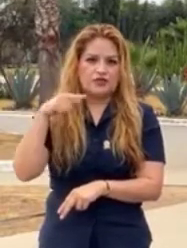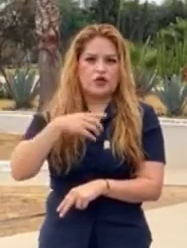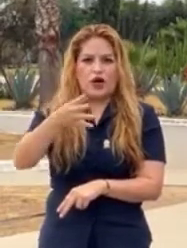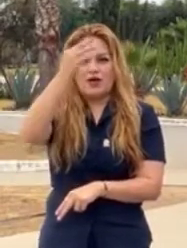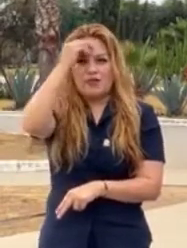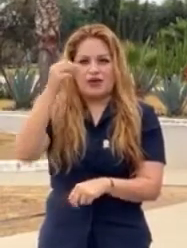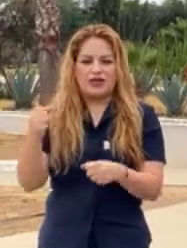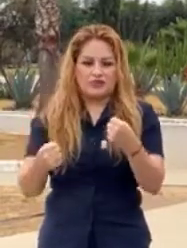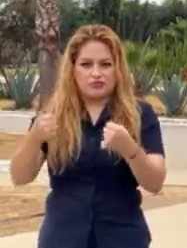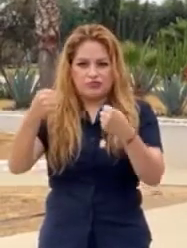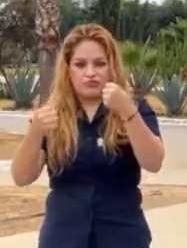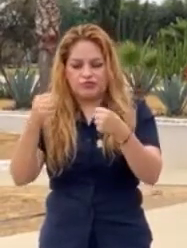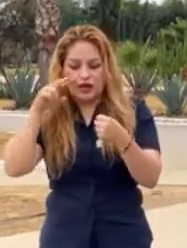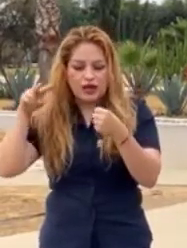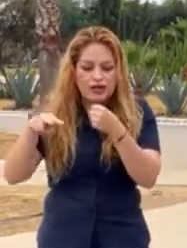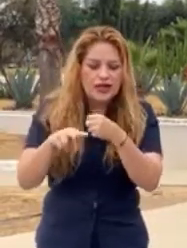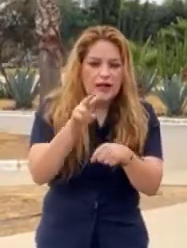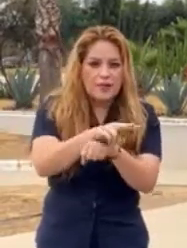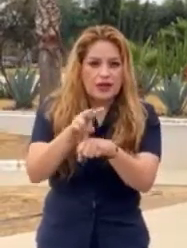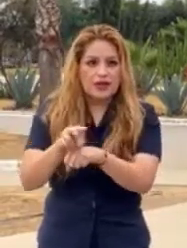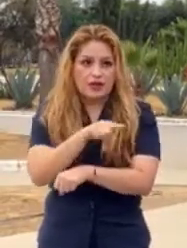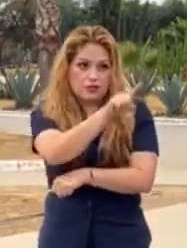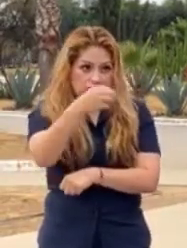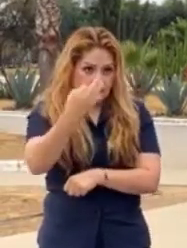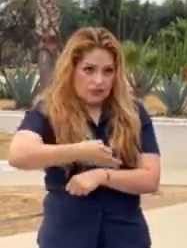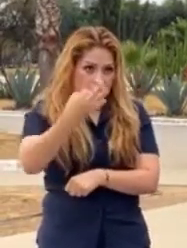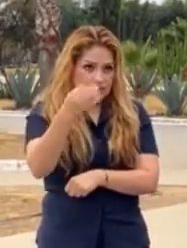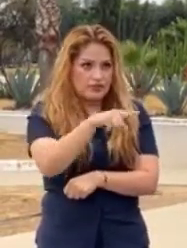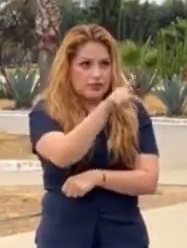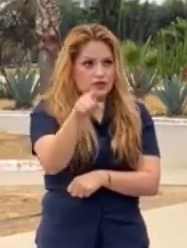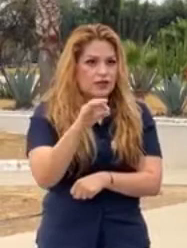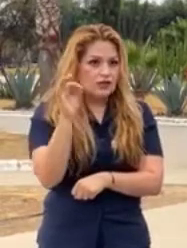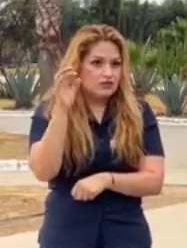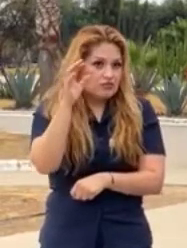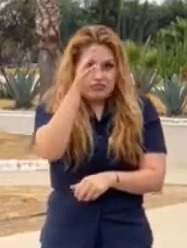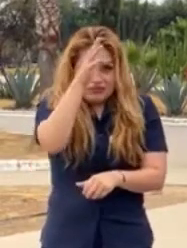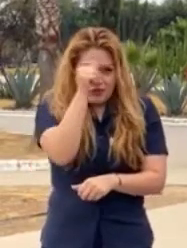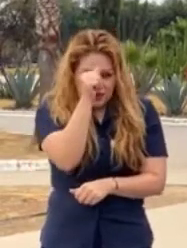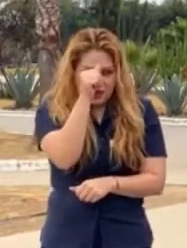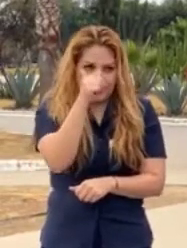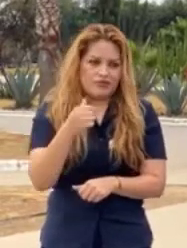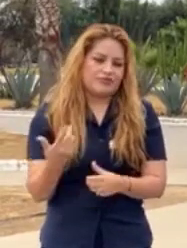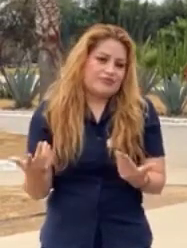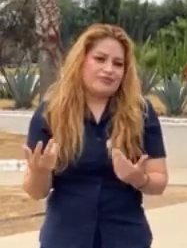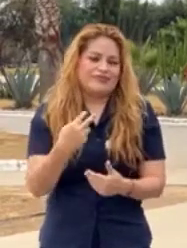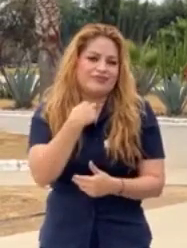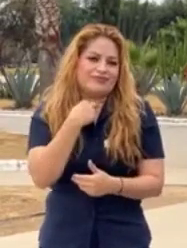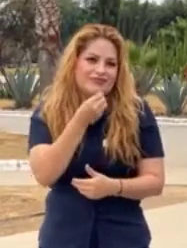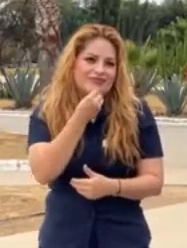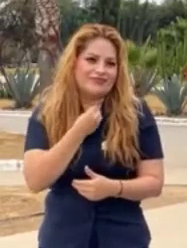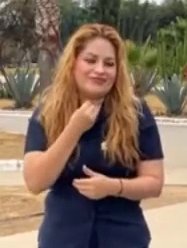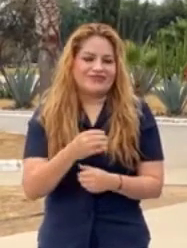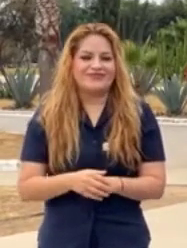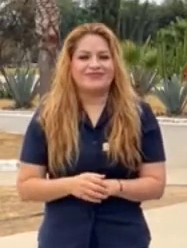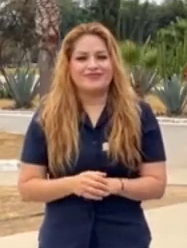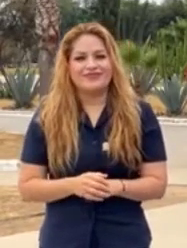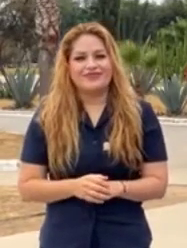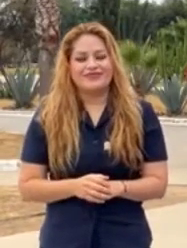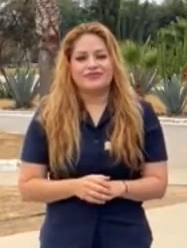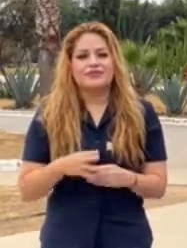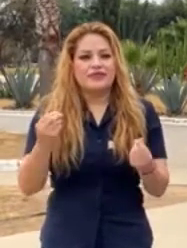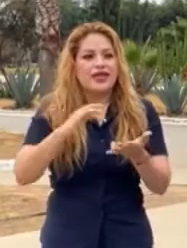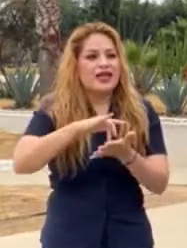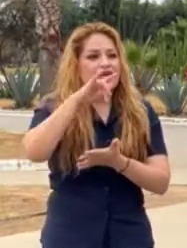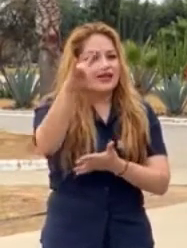pueblo dice, ¿sabe qué presidente es o no, ¿verdad? Muy bien, pues reitero mi gratitud